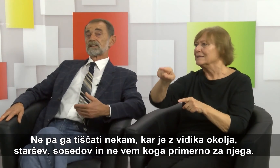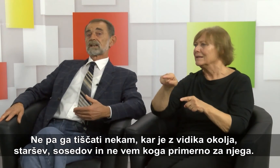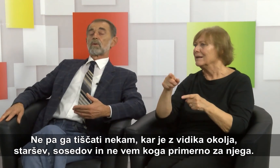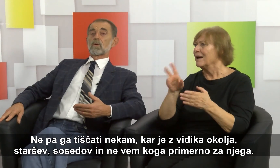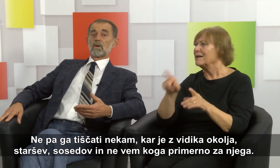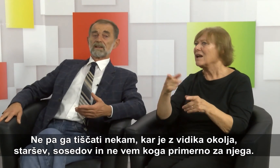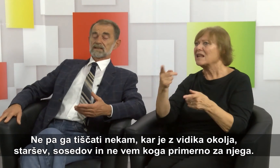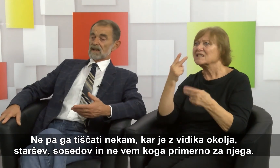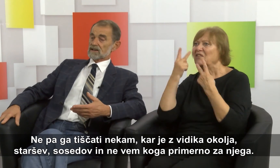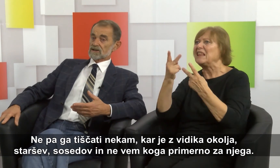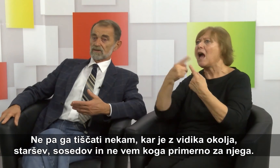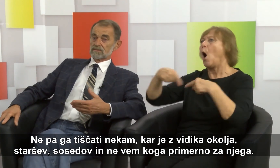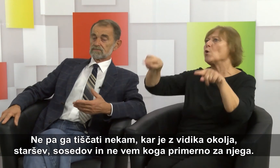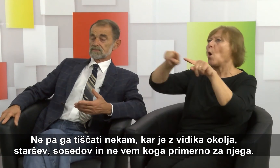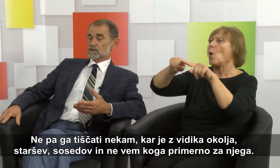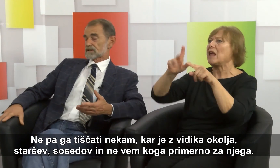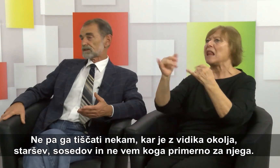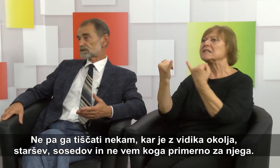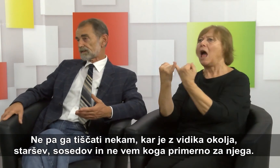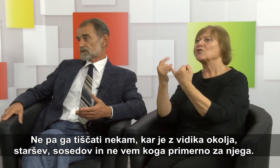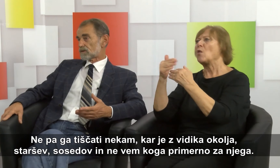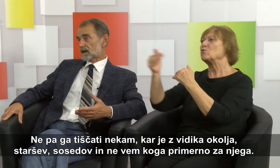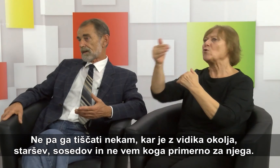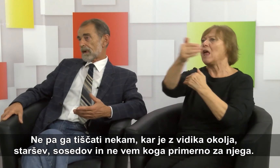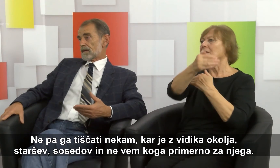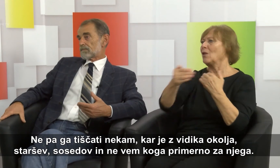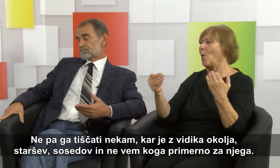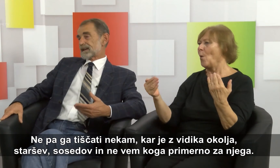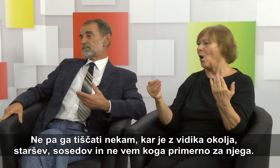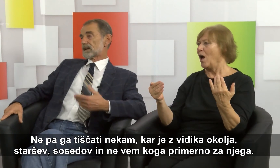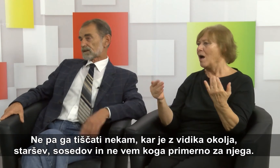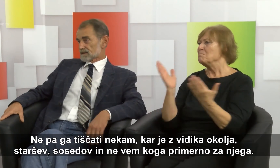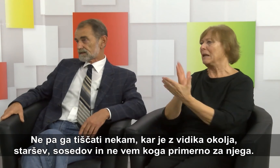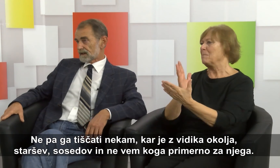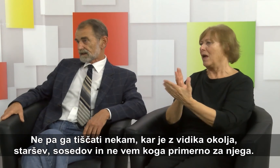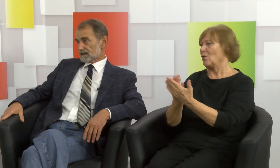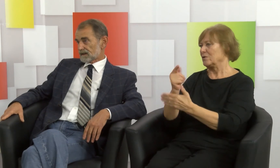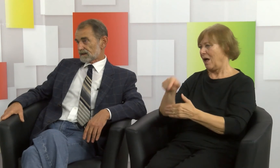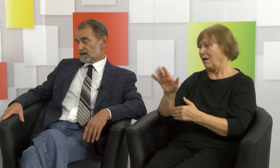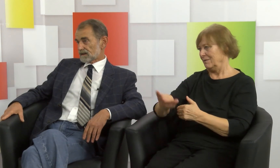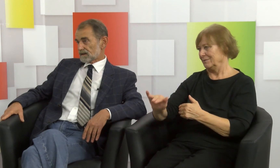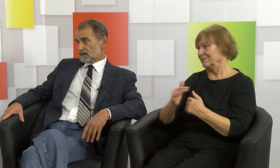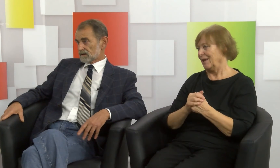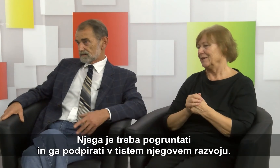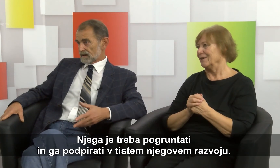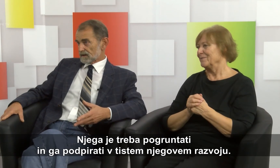vidika okolja, staršev, sosedov, ne vem koga, primerno za njega. Njega je